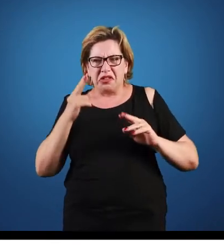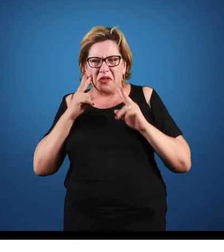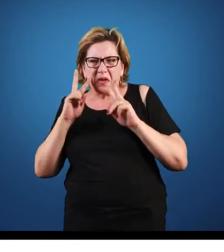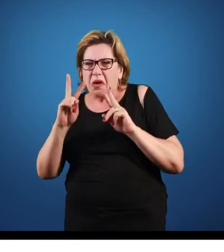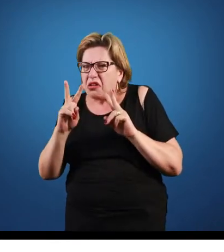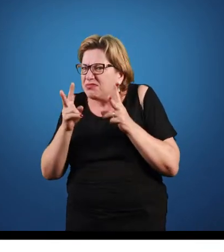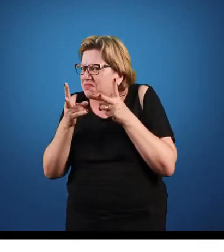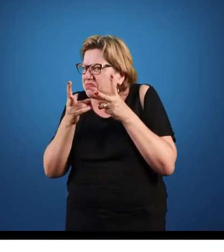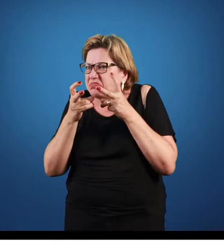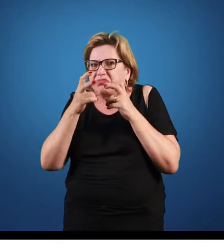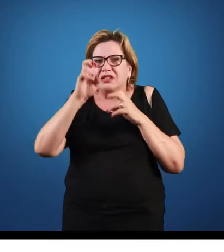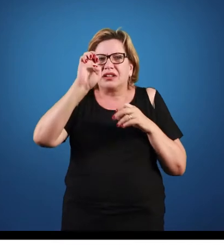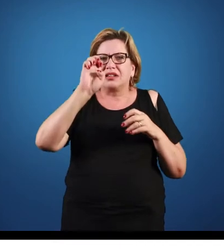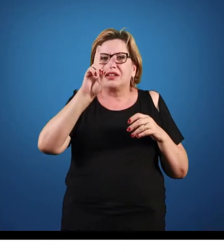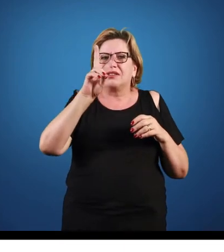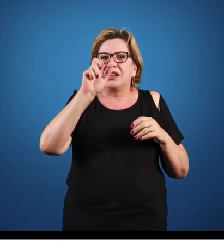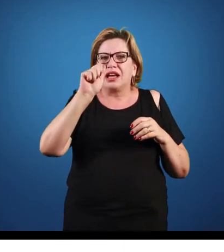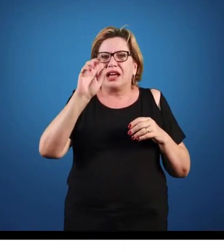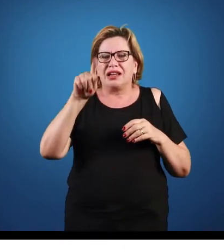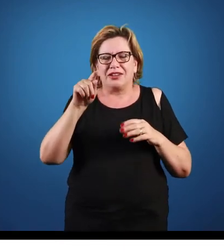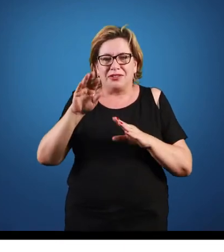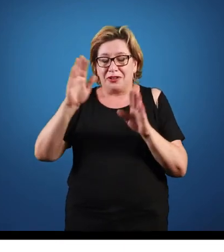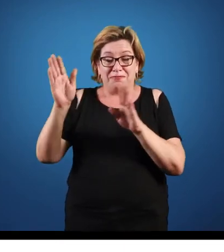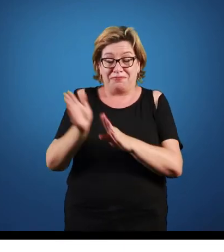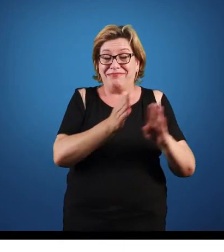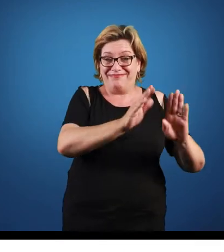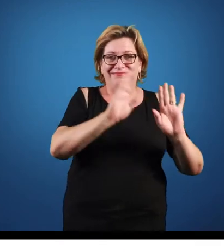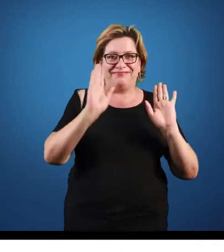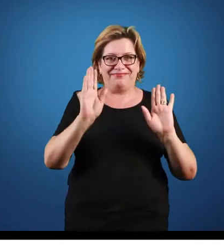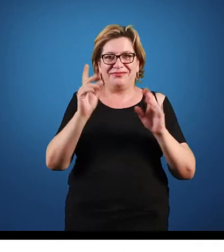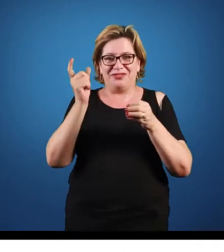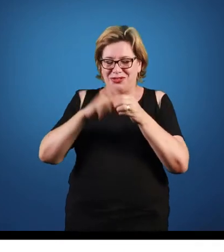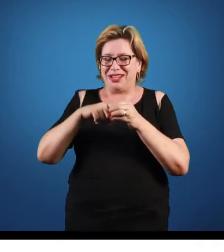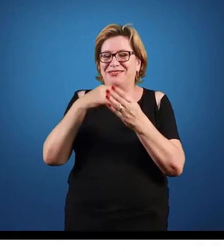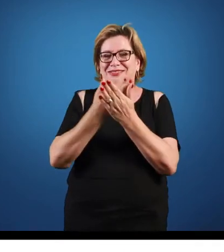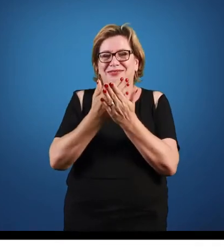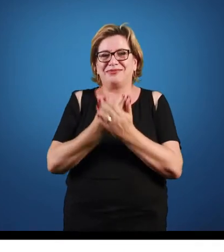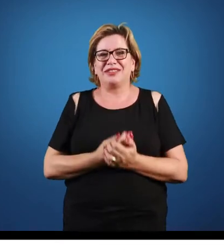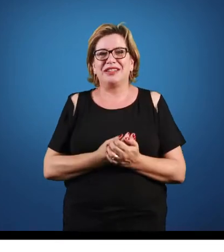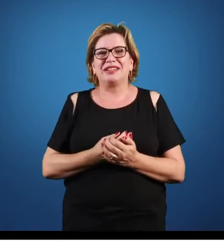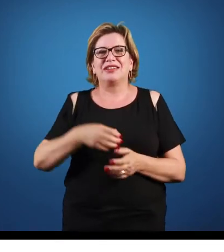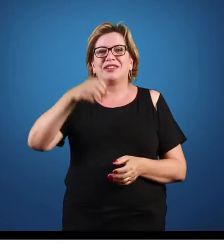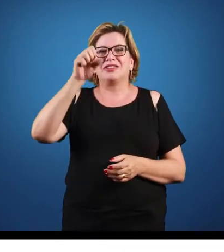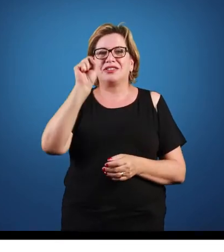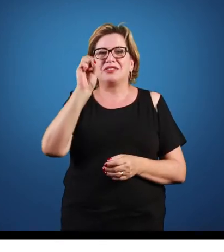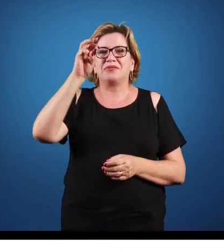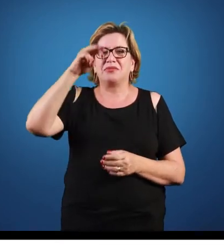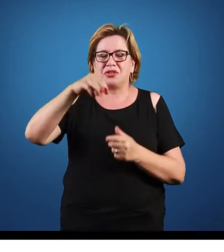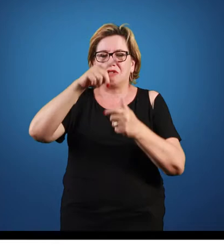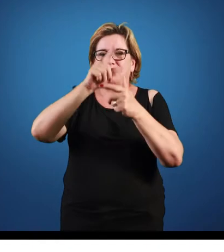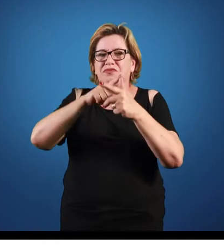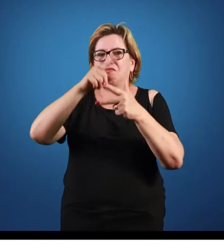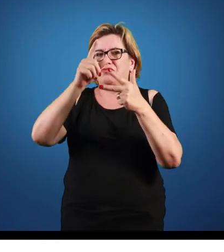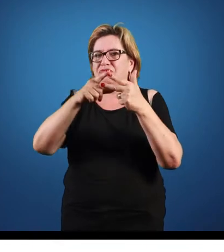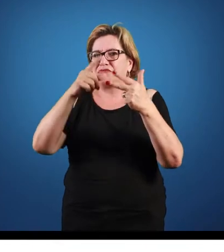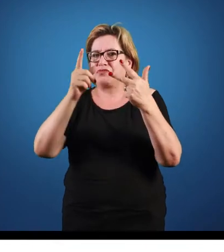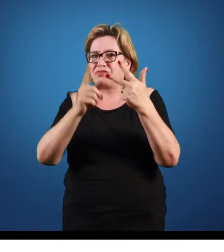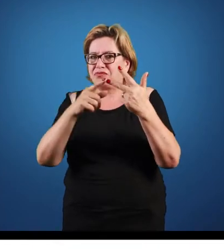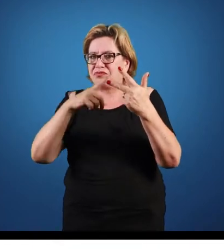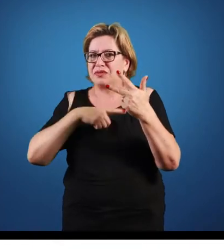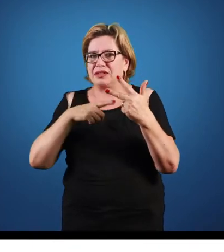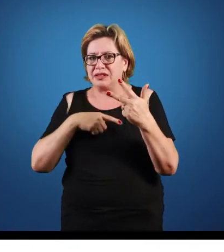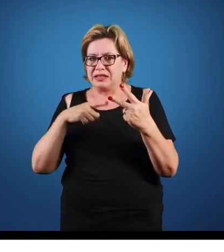mas vamos voltar para a sala aqui então a top no chile se dividir ele vai se dividir em três fases vocês vão